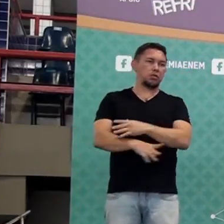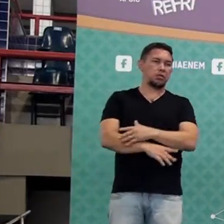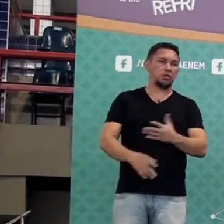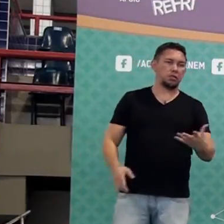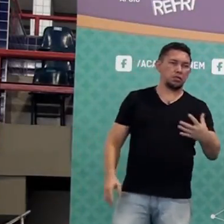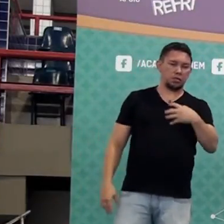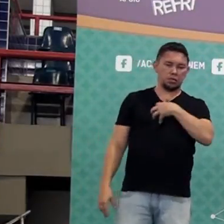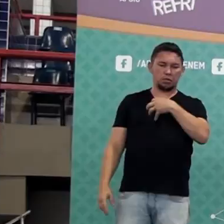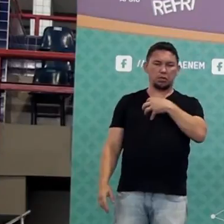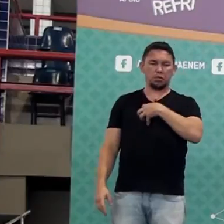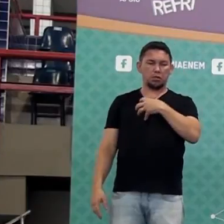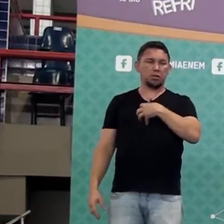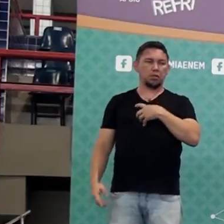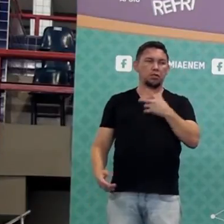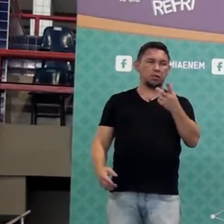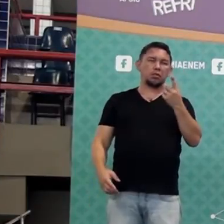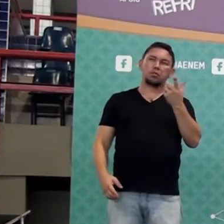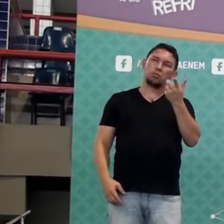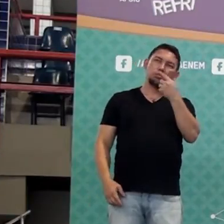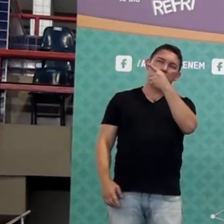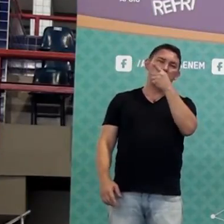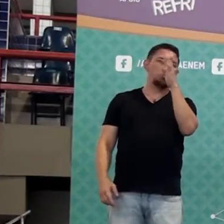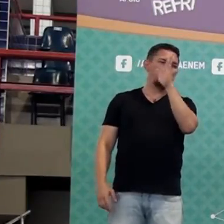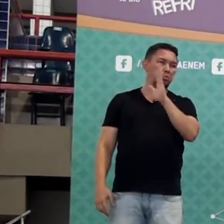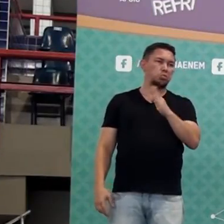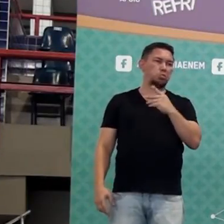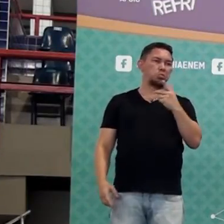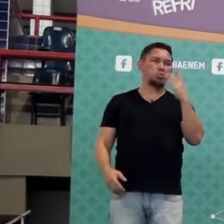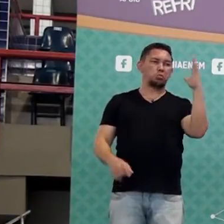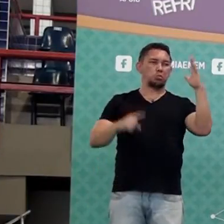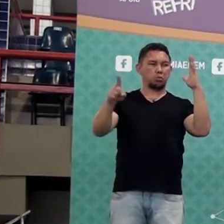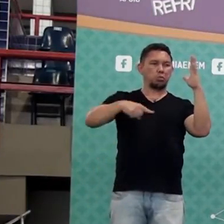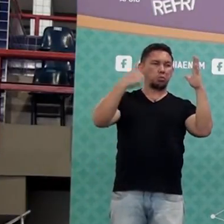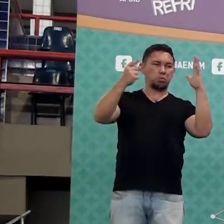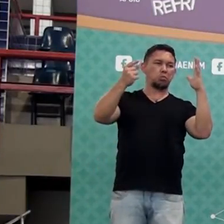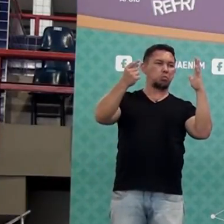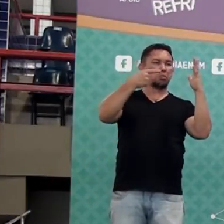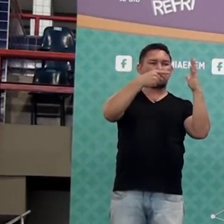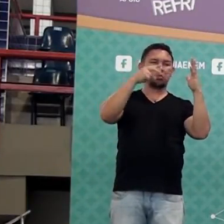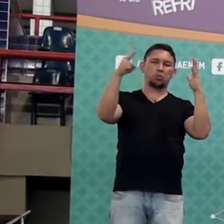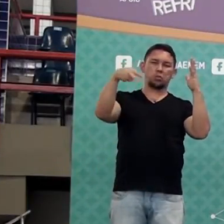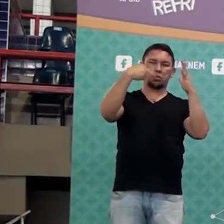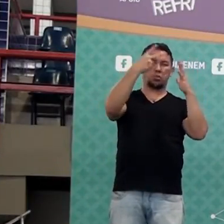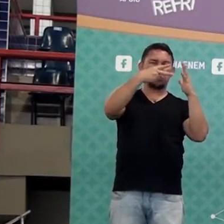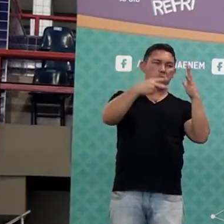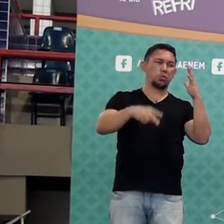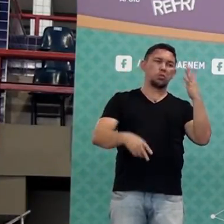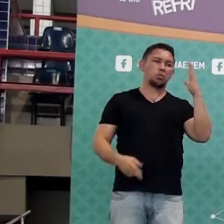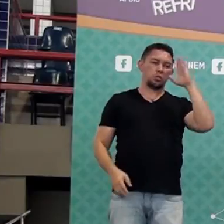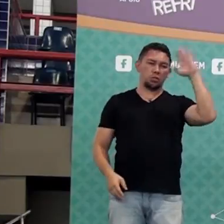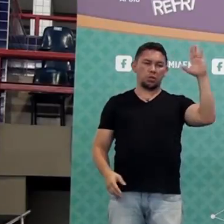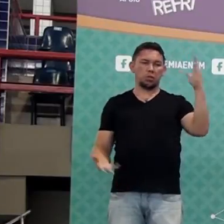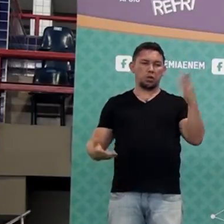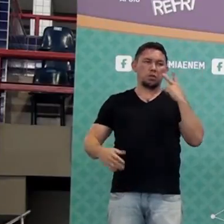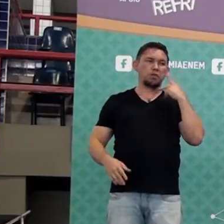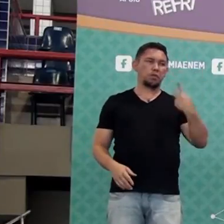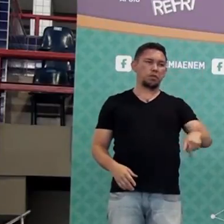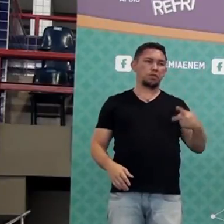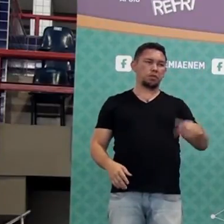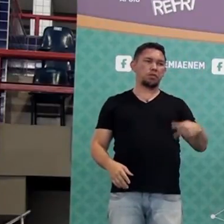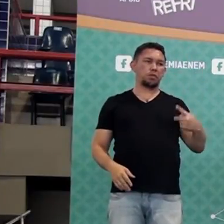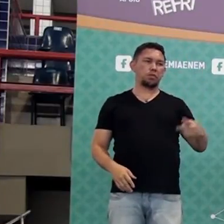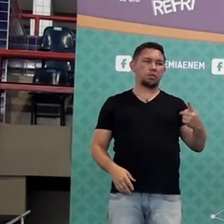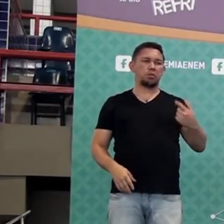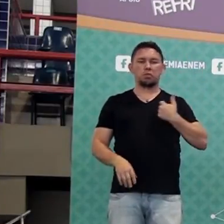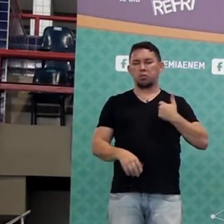a Bahia vai passar a ser o estado brasileiro que mais produz energia eólica. Atualmente é o estado do Ceará, tá? Nós